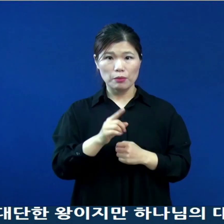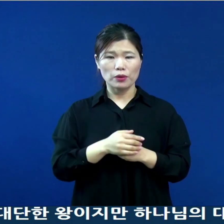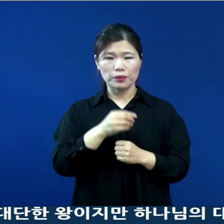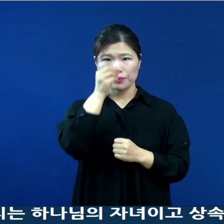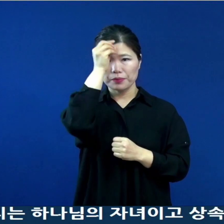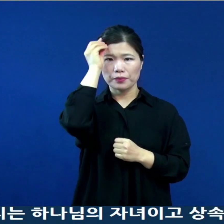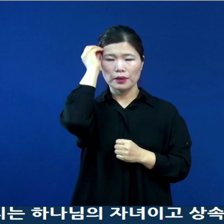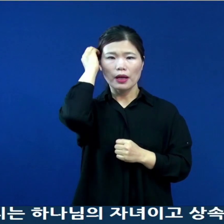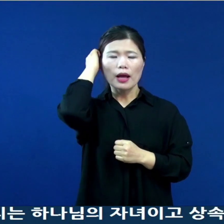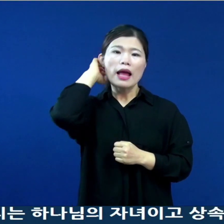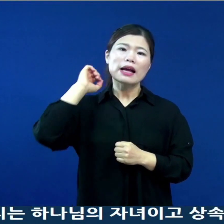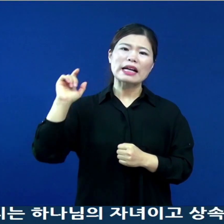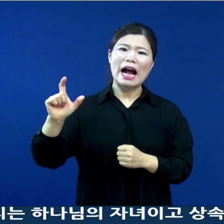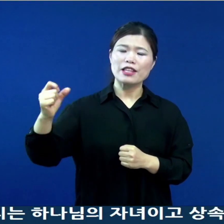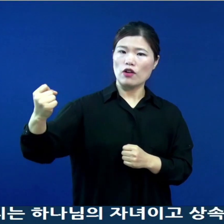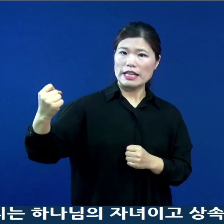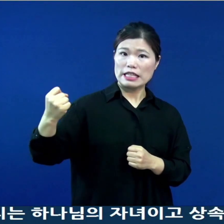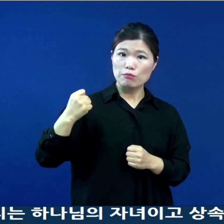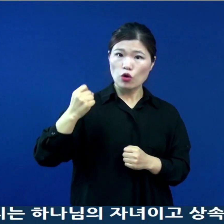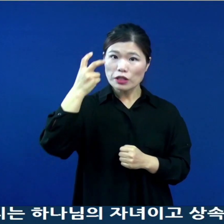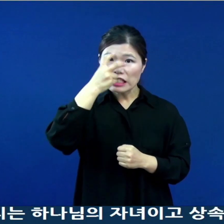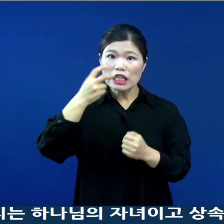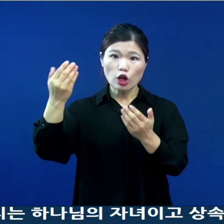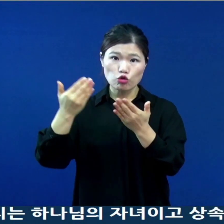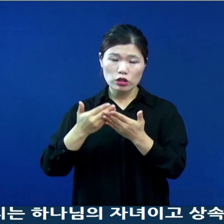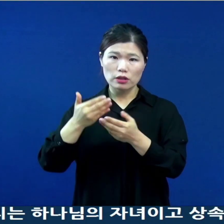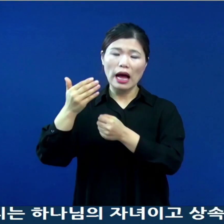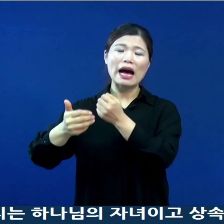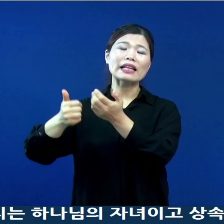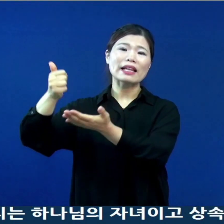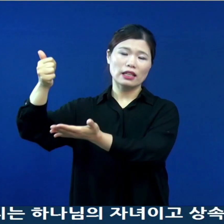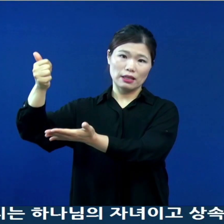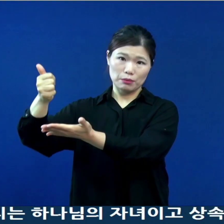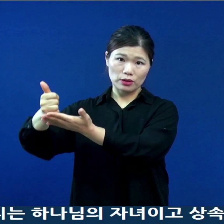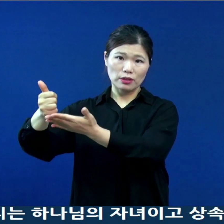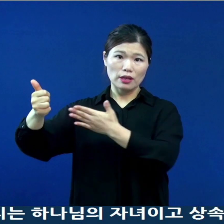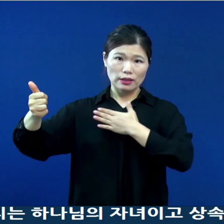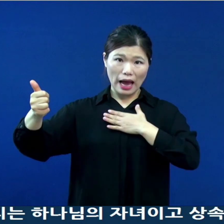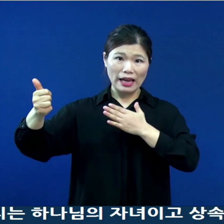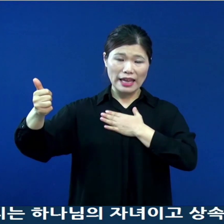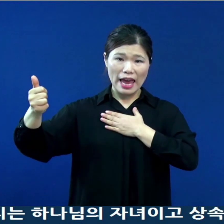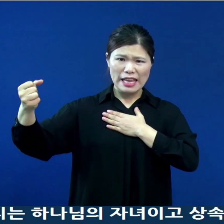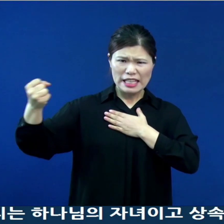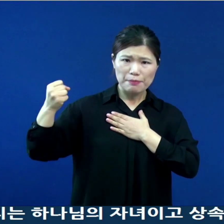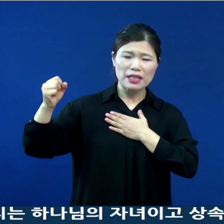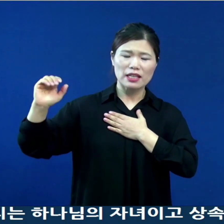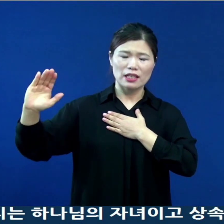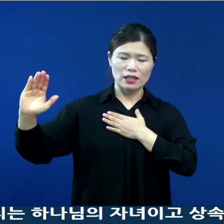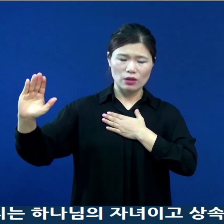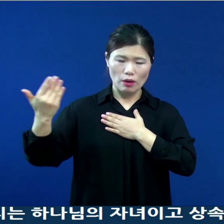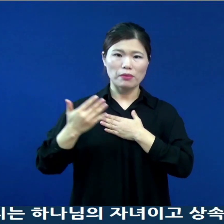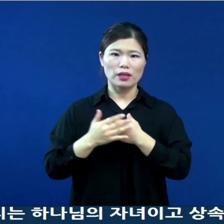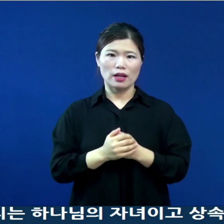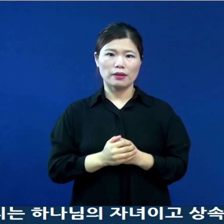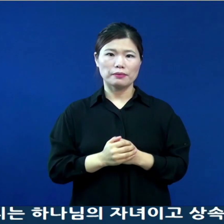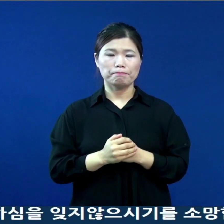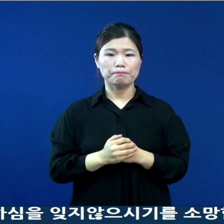강력한 힘으로 지켜주시는 여호와는, 하나님은 나의 힘이시다.